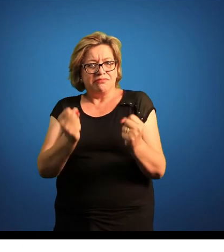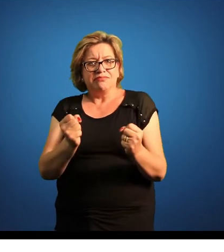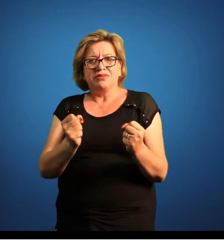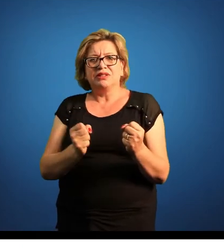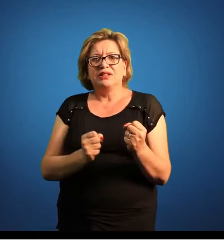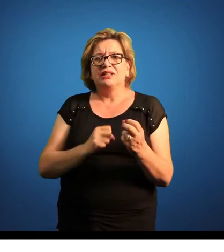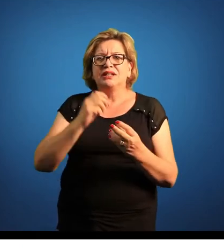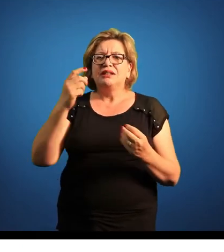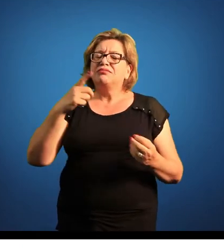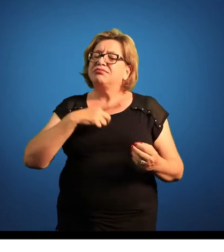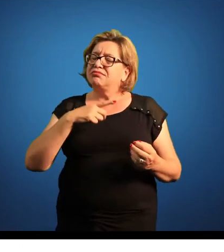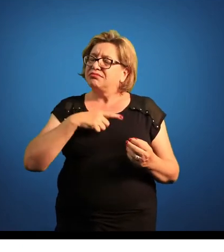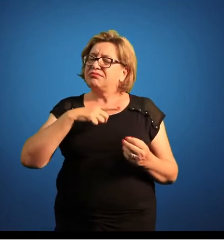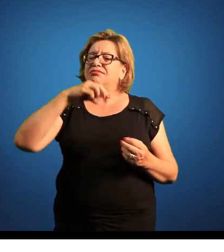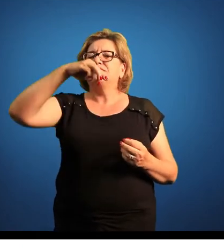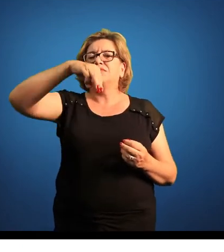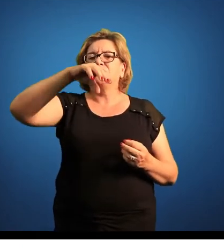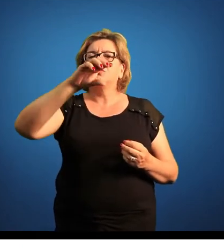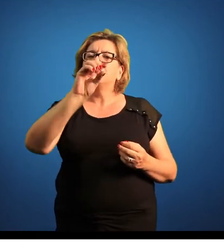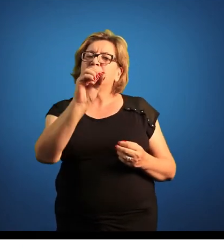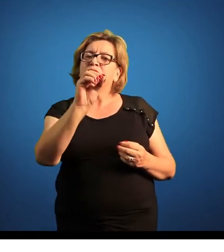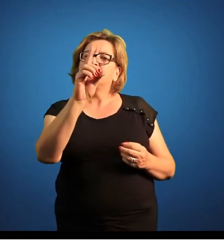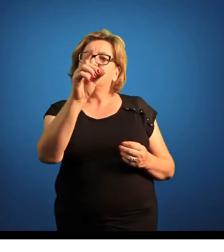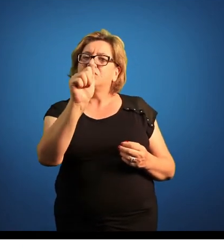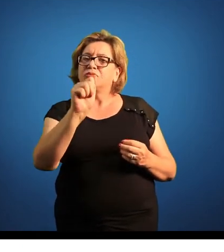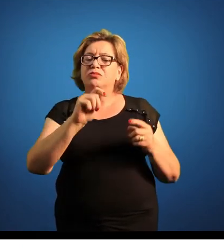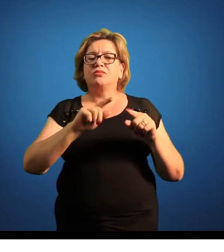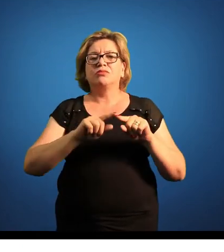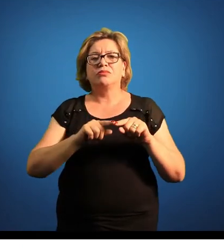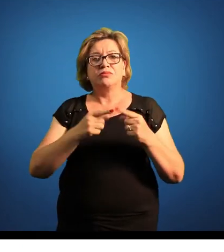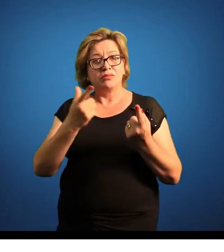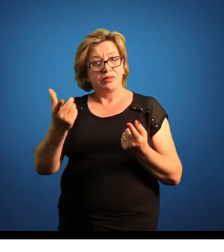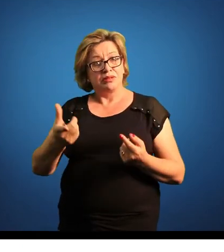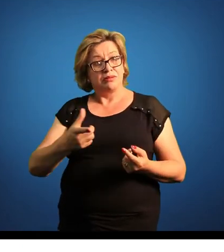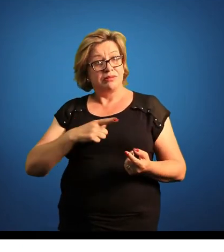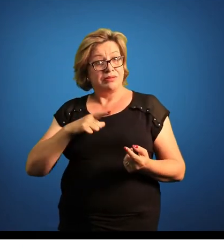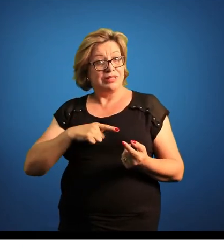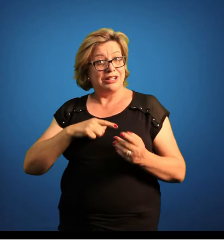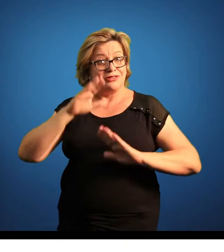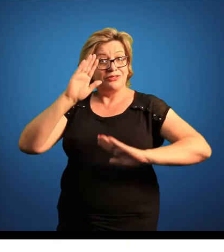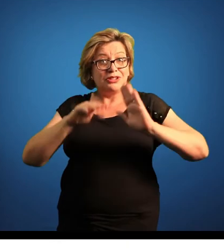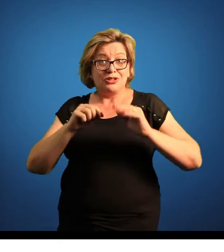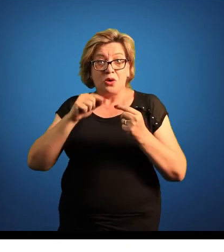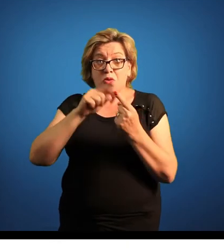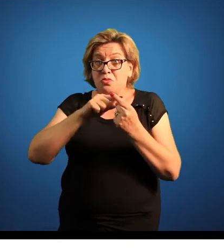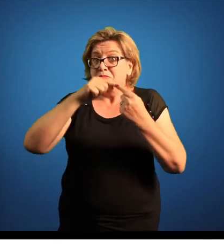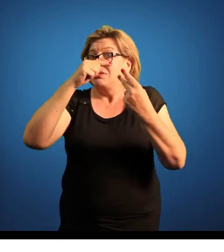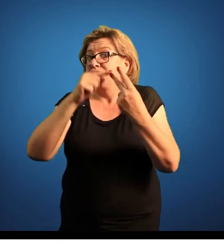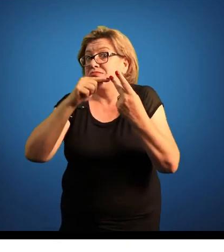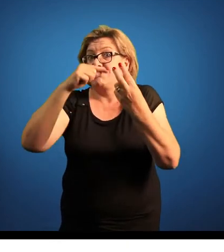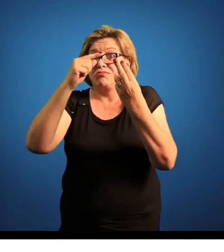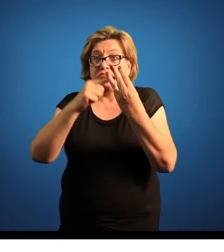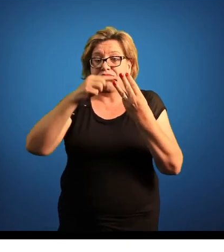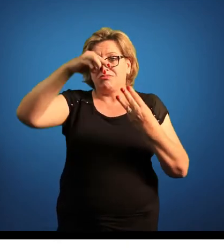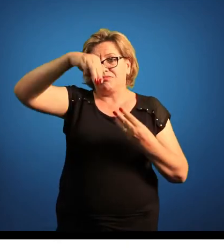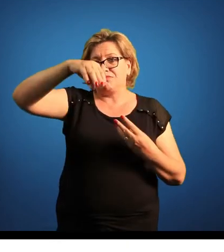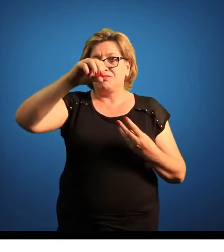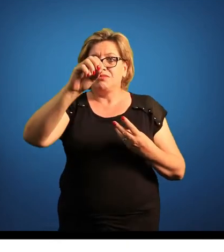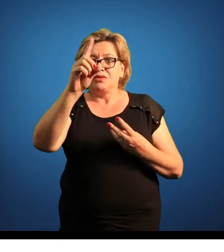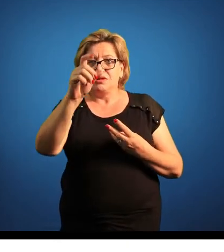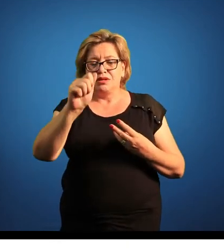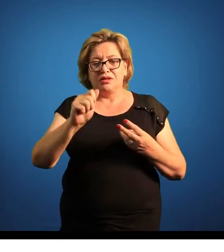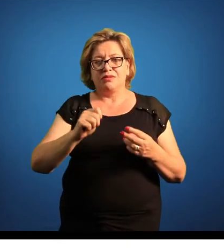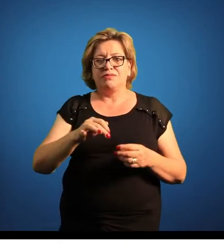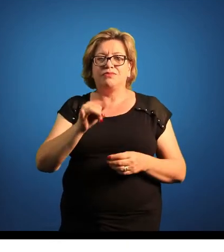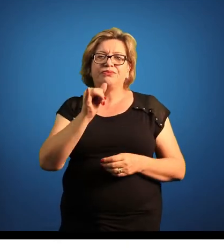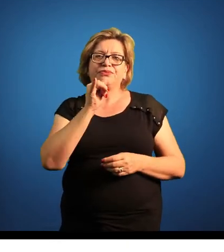obviamente, ter moda, pode não ter moda, né? Ou ele pode ter mais de uma moda. Isso também pode ocorrer. Para o nosso exemplo